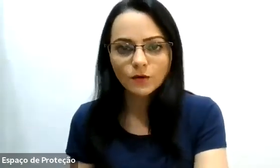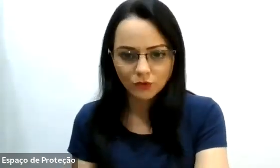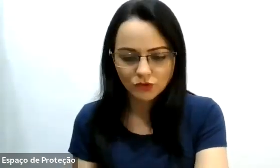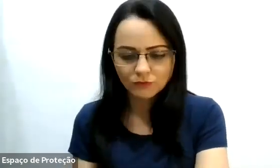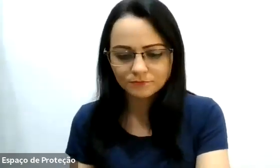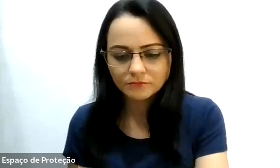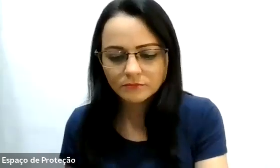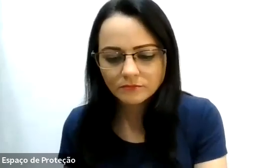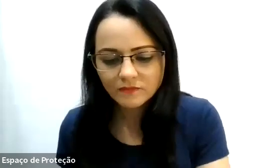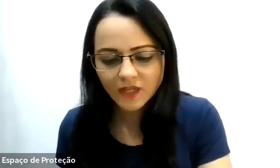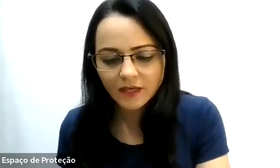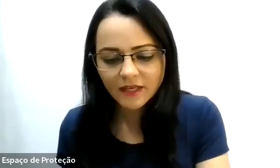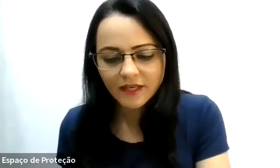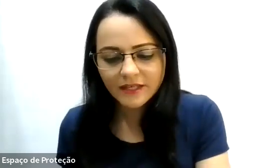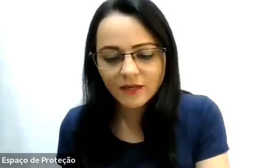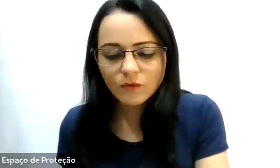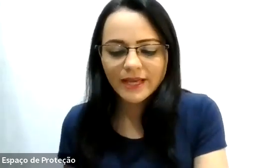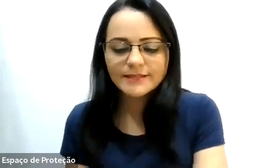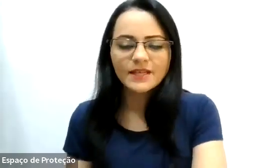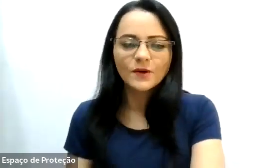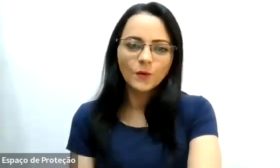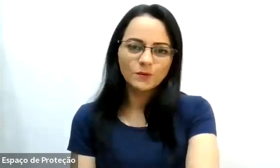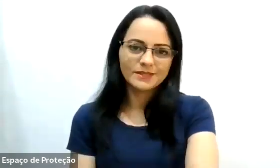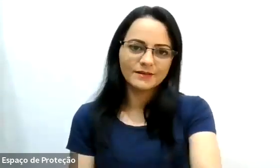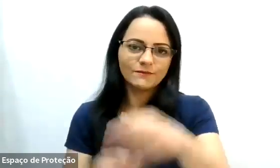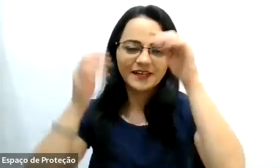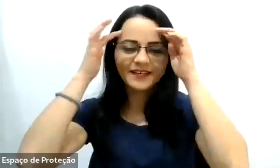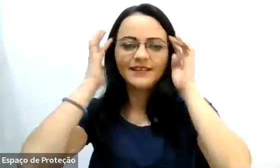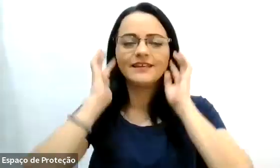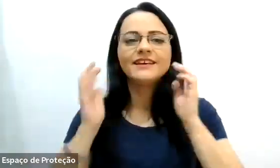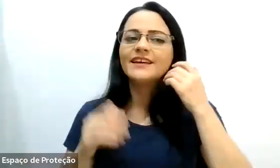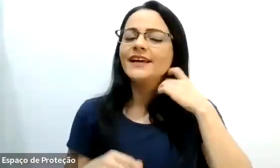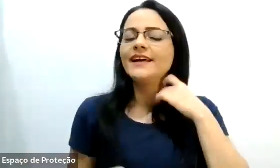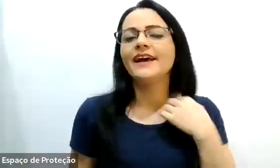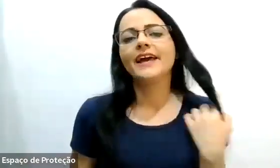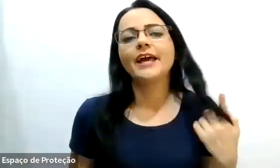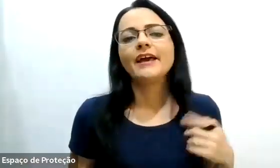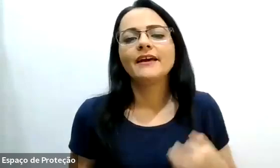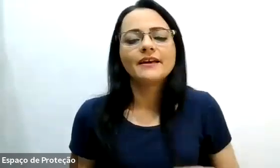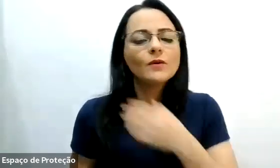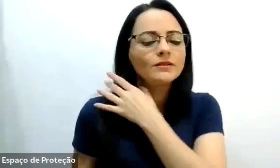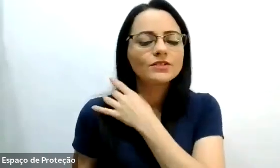conosco. Então, esse ouçam aqui Quando a gente